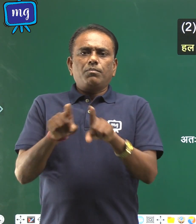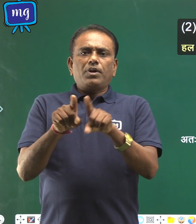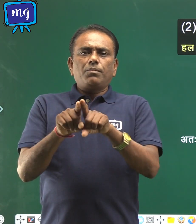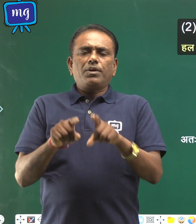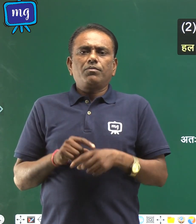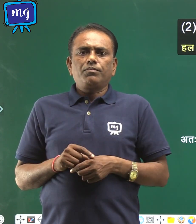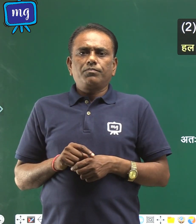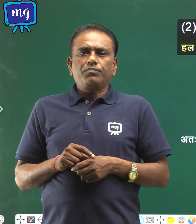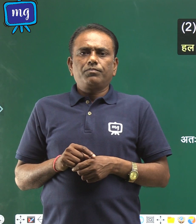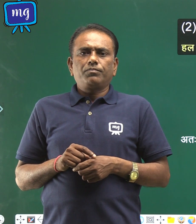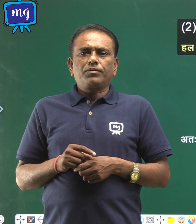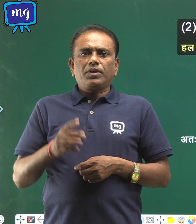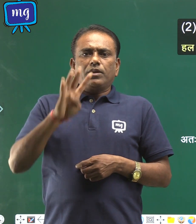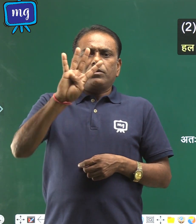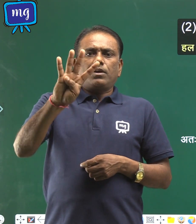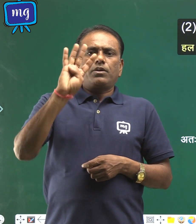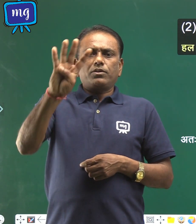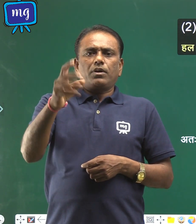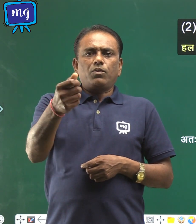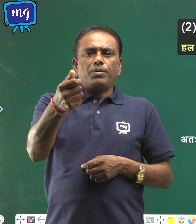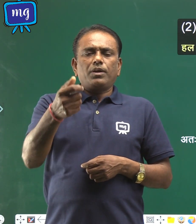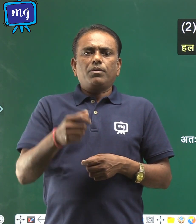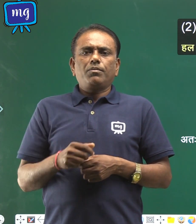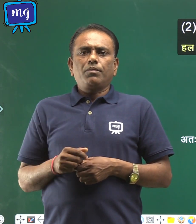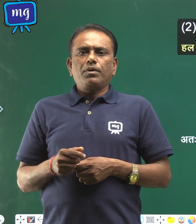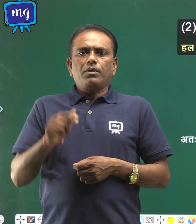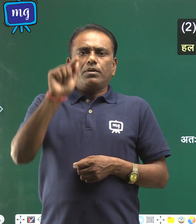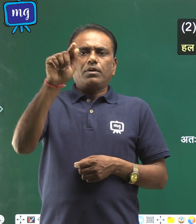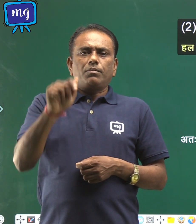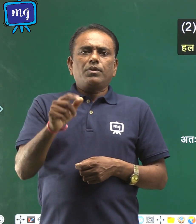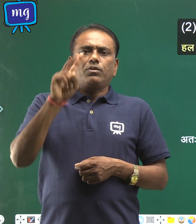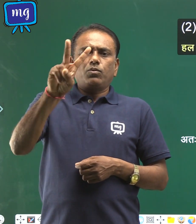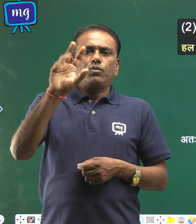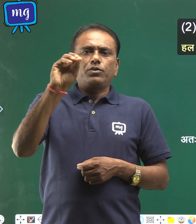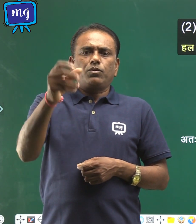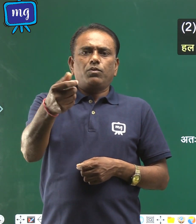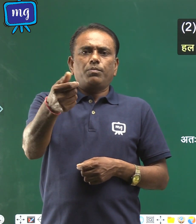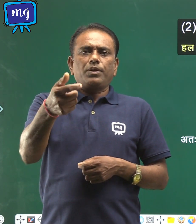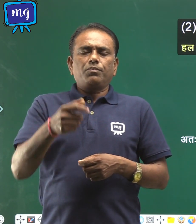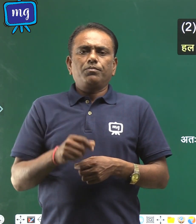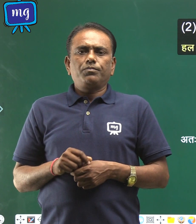बराबर 44 रुपये अनुपात 20 रुपये